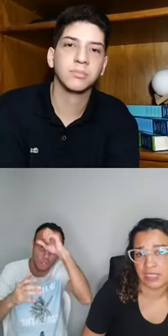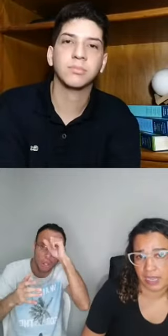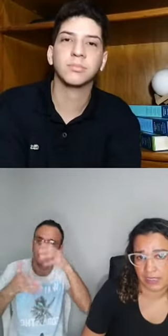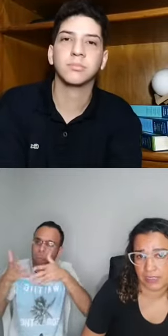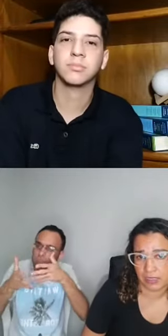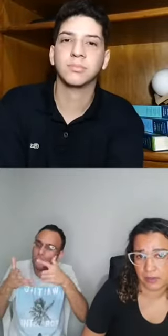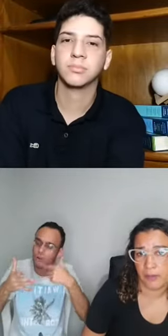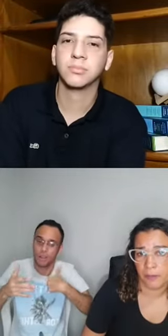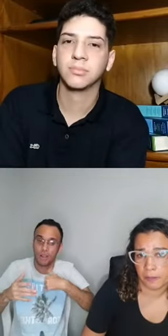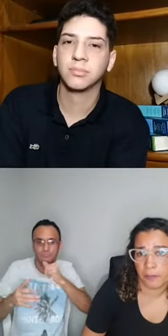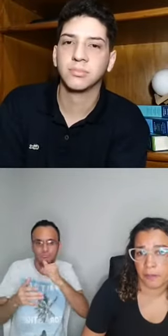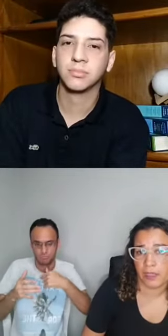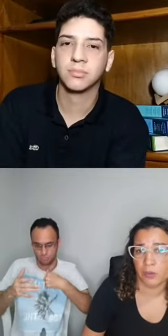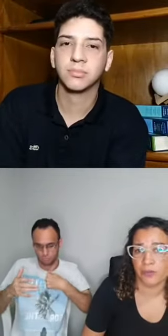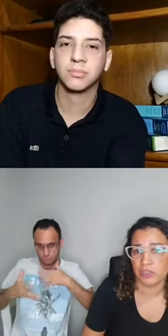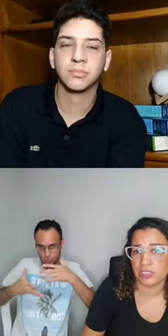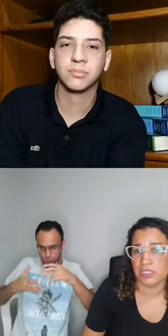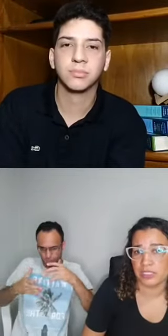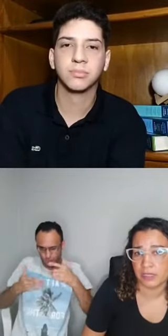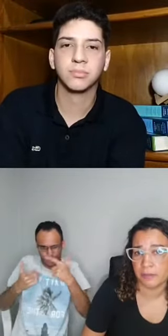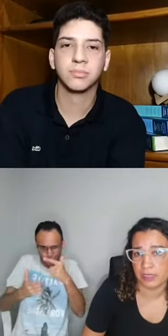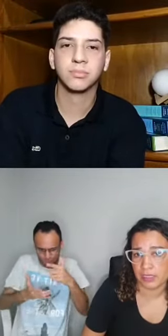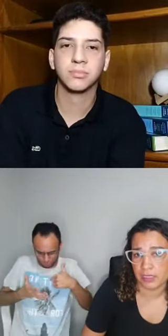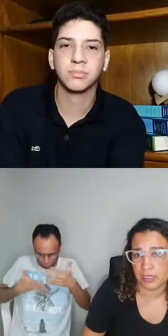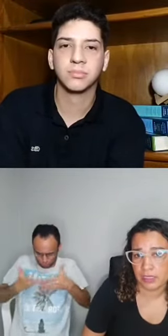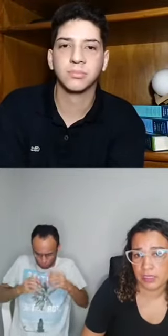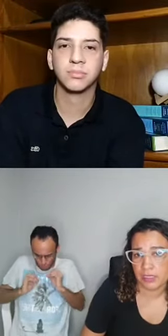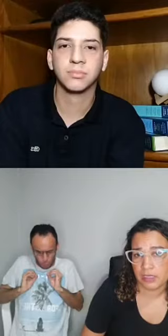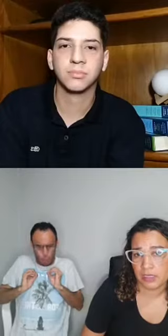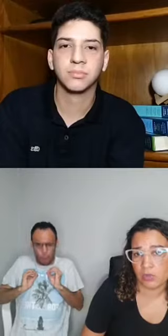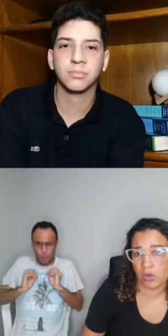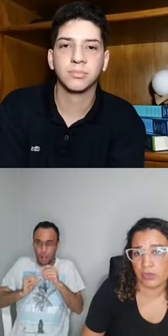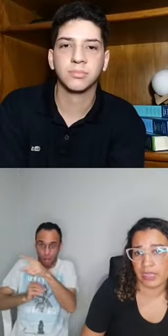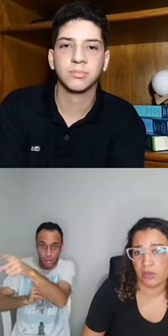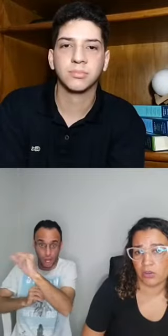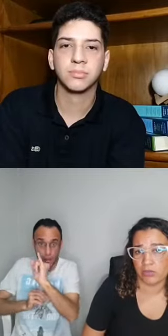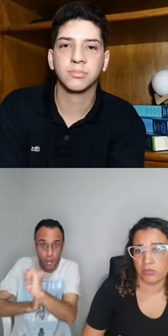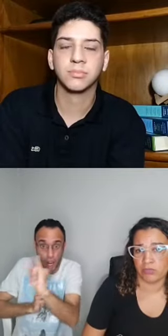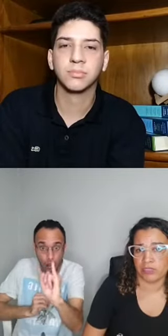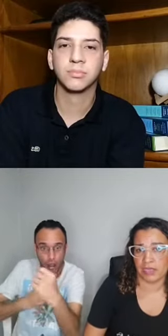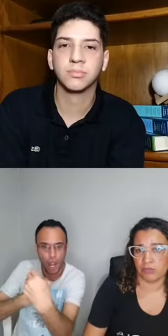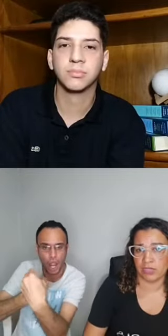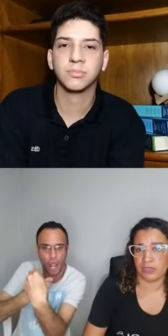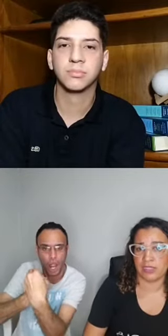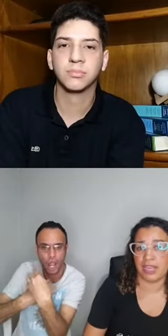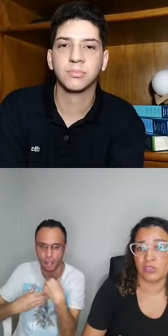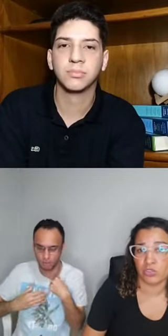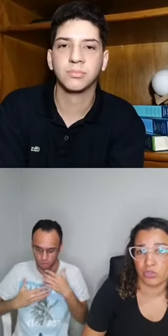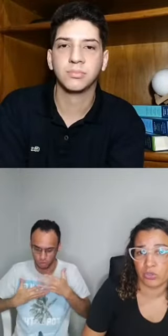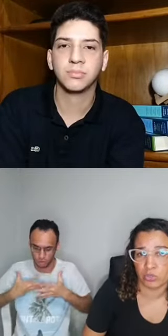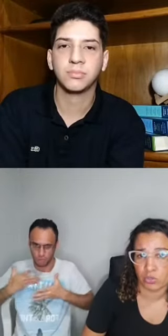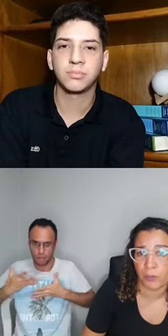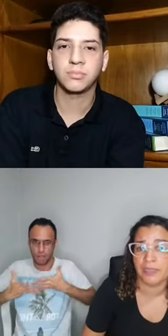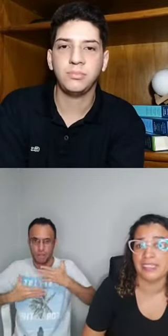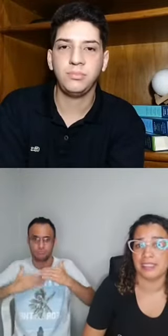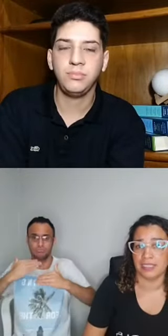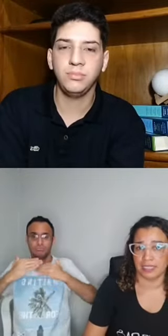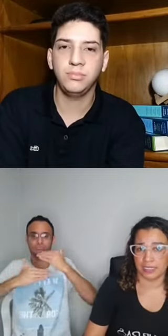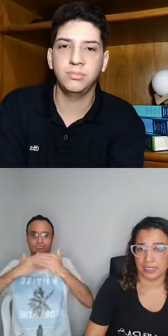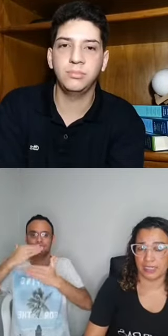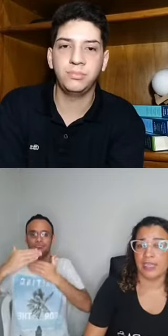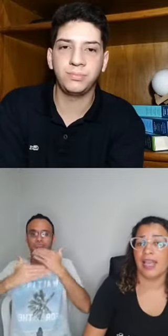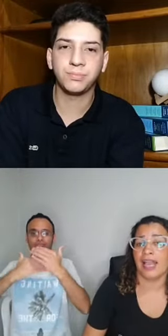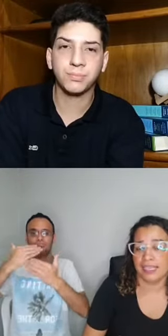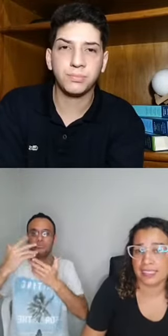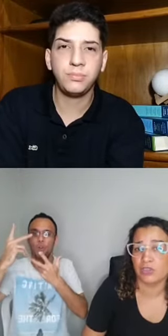língua de sinais, não professorzinho de disciplina. Igual, né? Igual eu saí de língua de sinais e o instrutor me